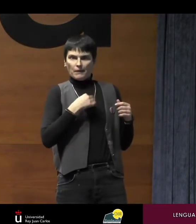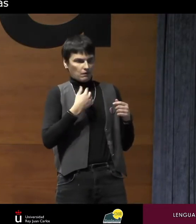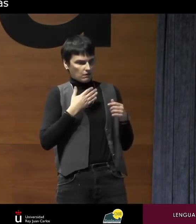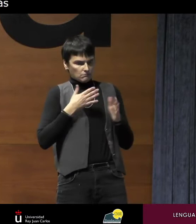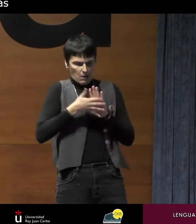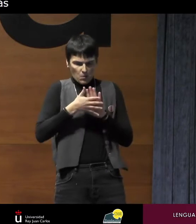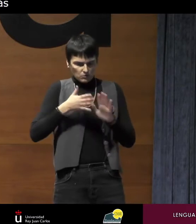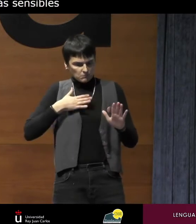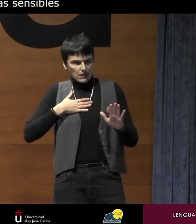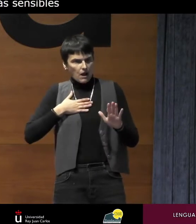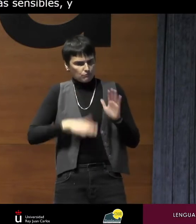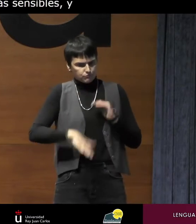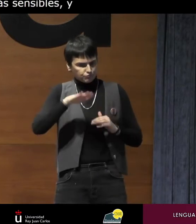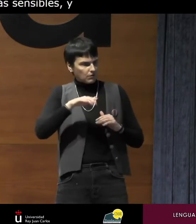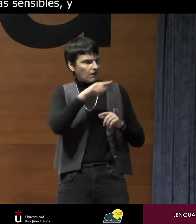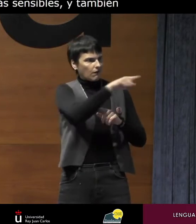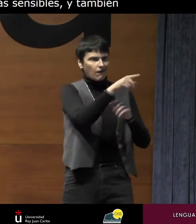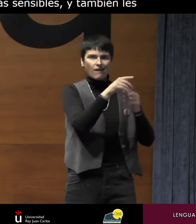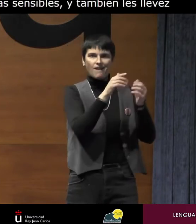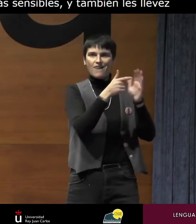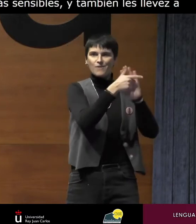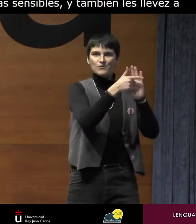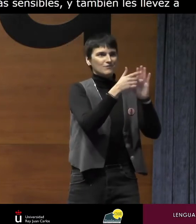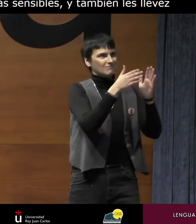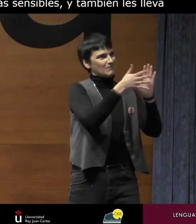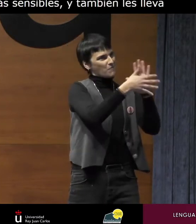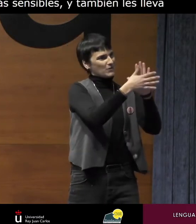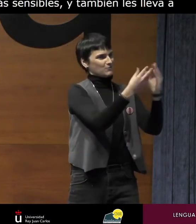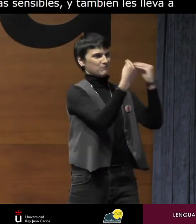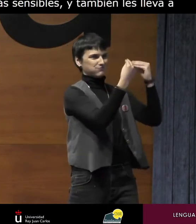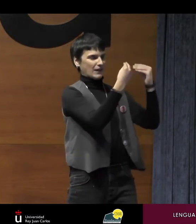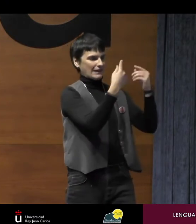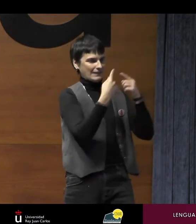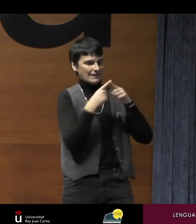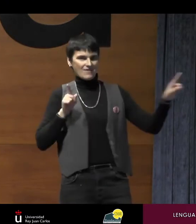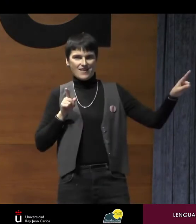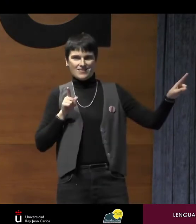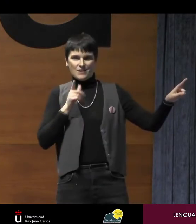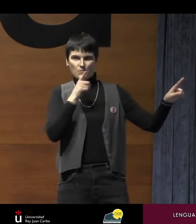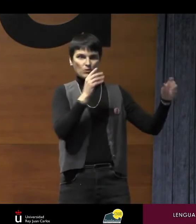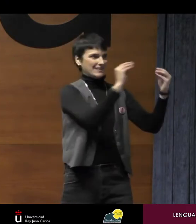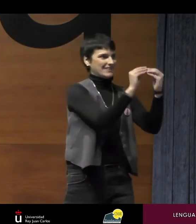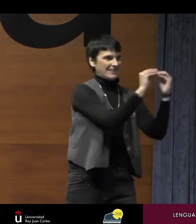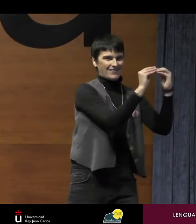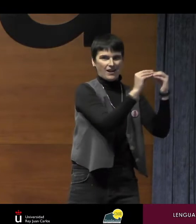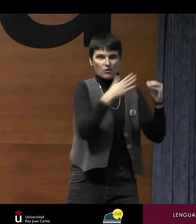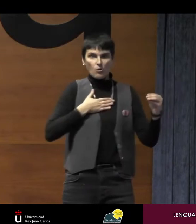confusión, porque pueden sentir que la lengua que han estado usando durante